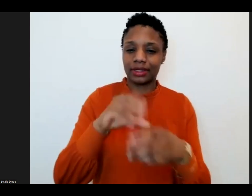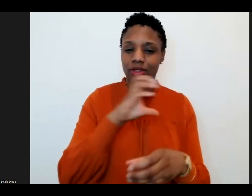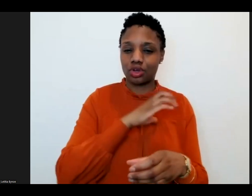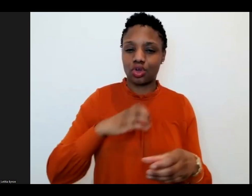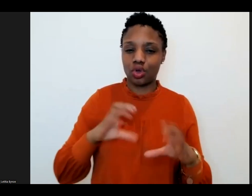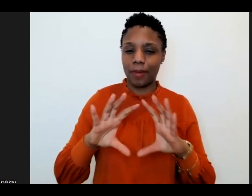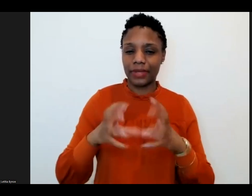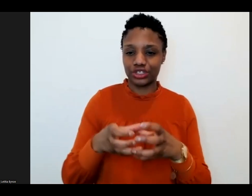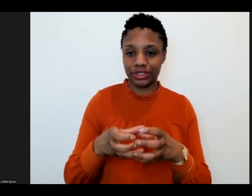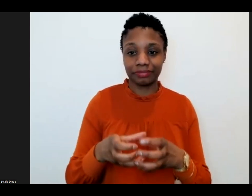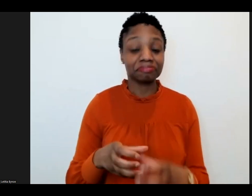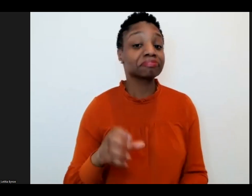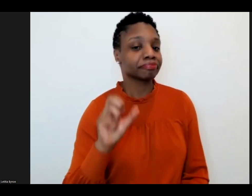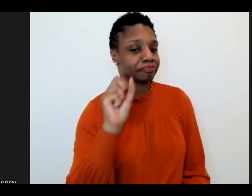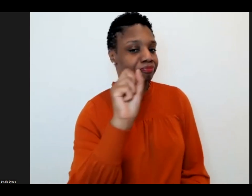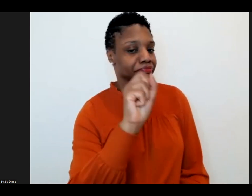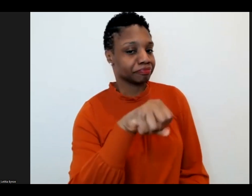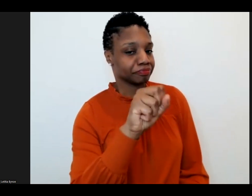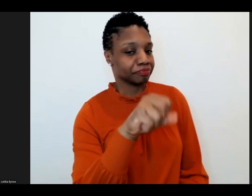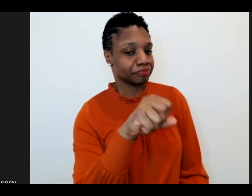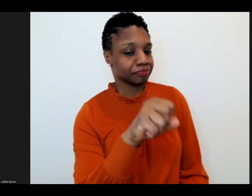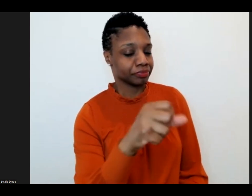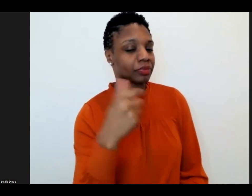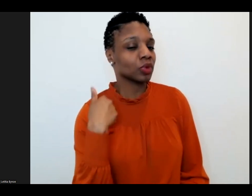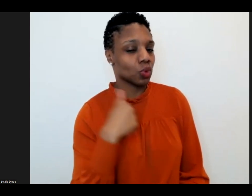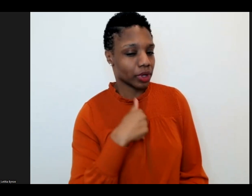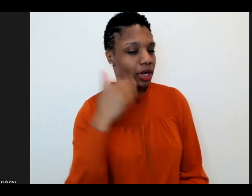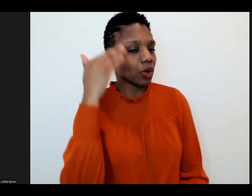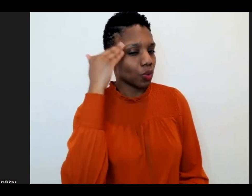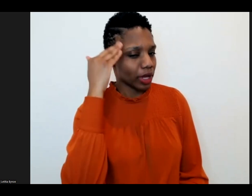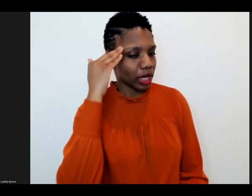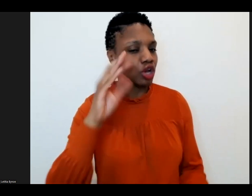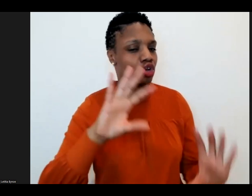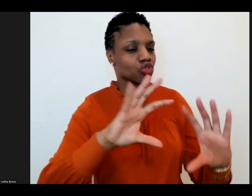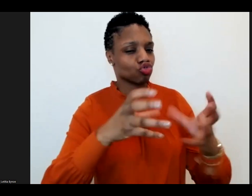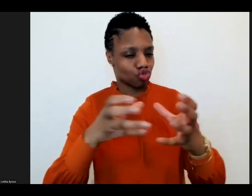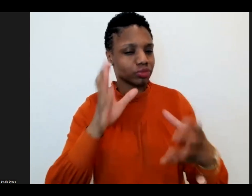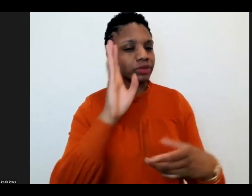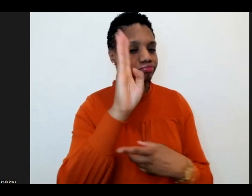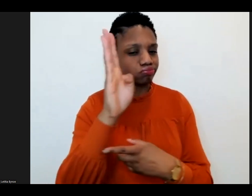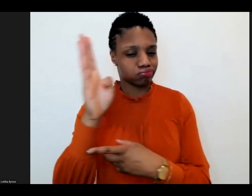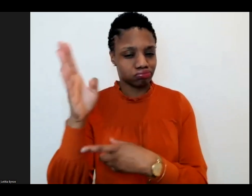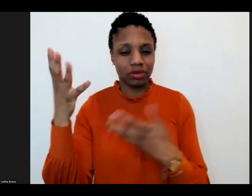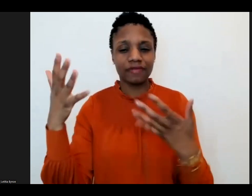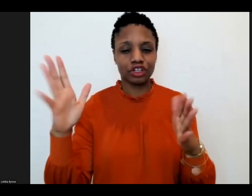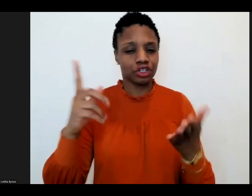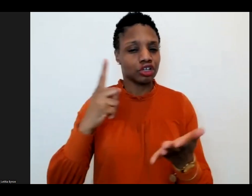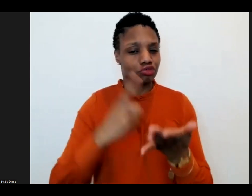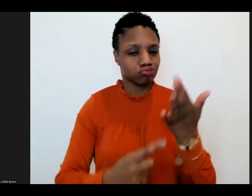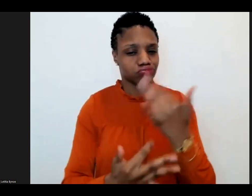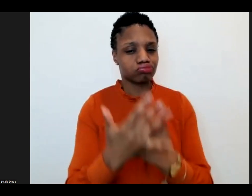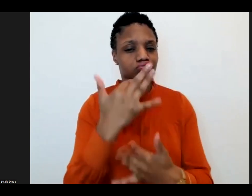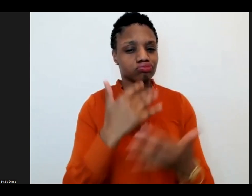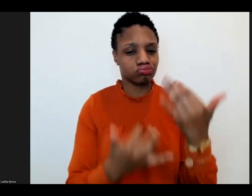Okay ahora voy a Añadir que estamos muy al tanto de ese informe hay un número de conversaciones